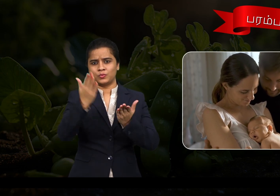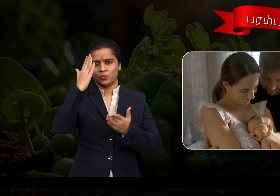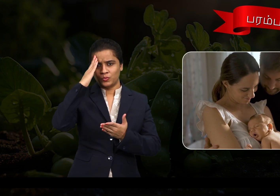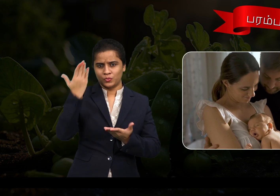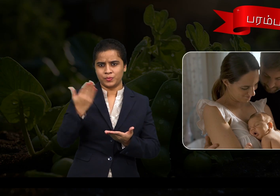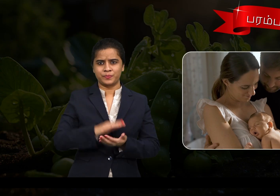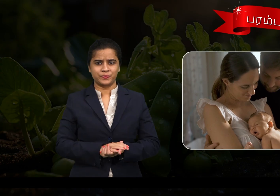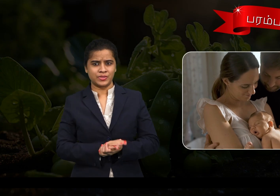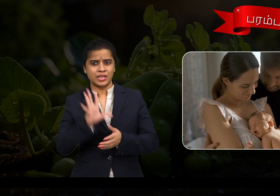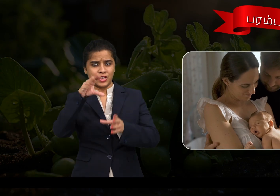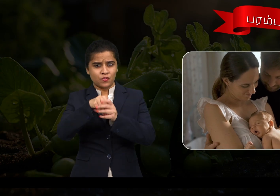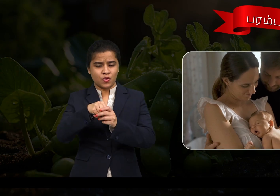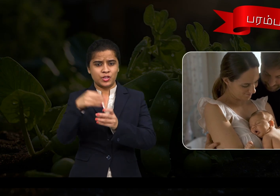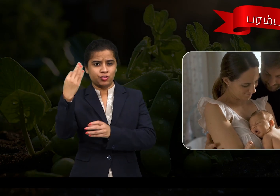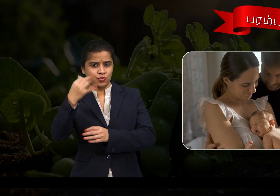மரபியல் துறையில்